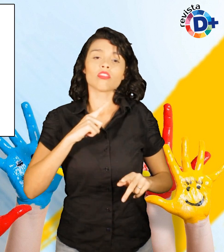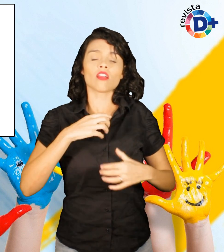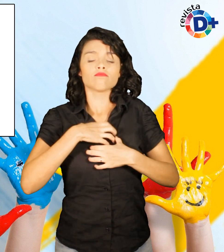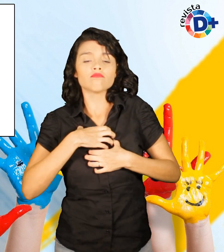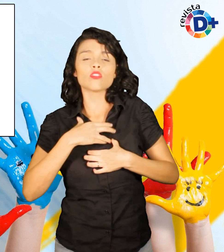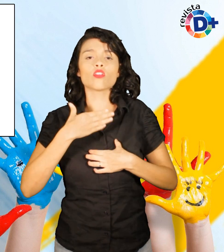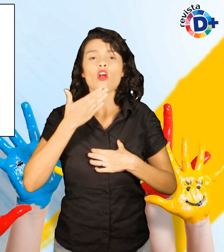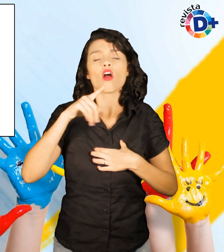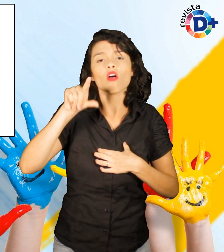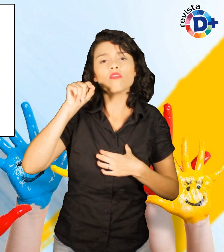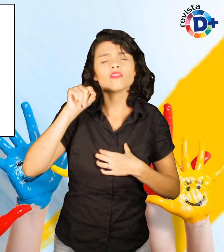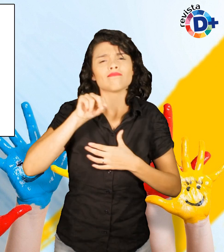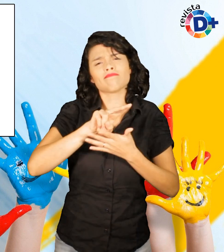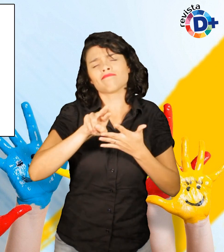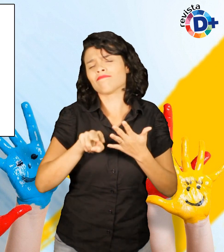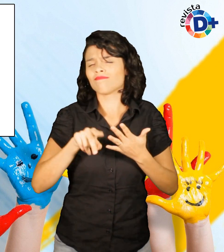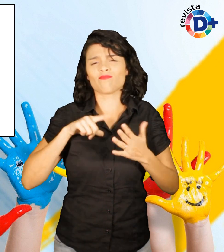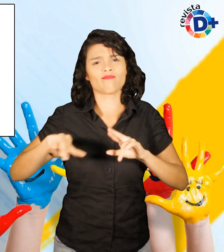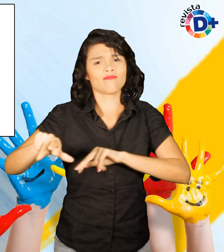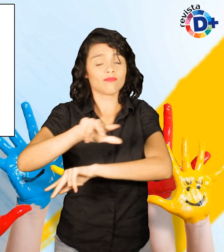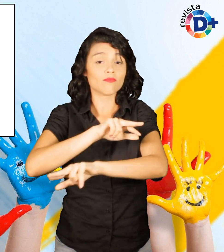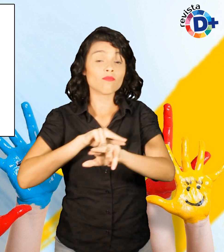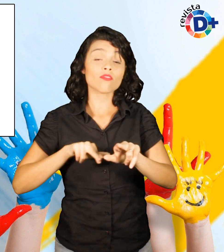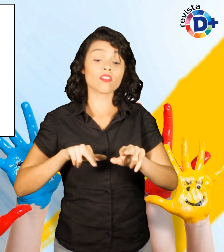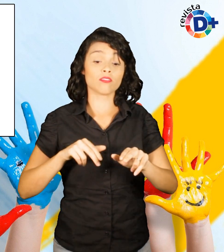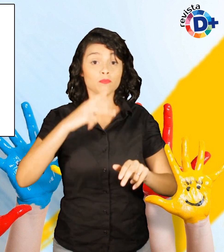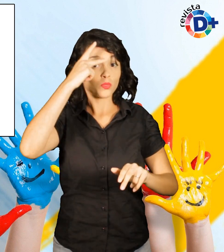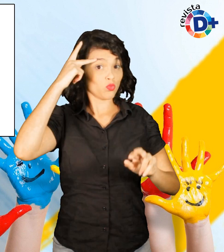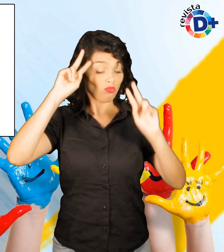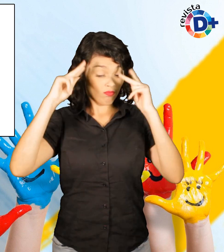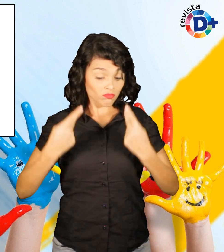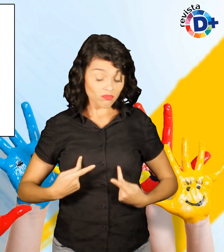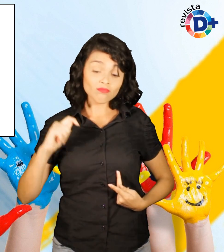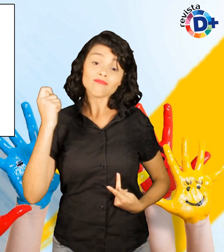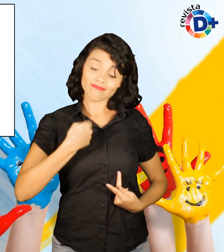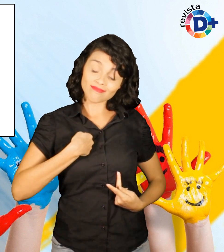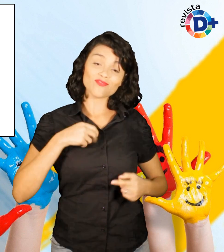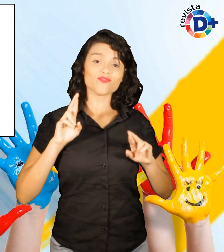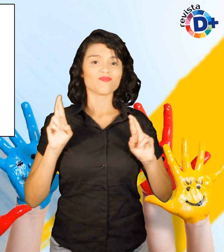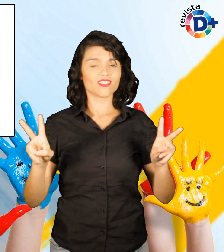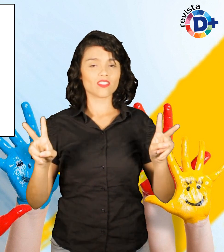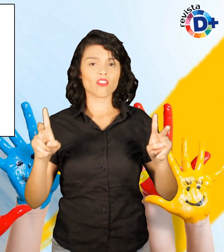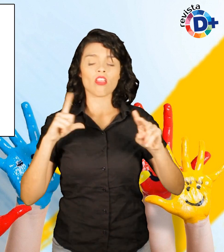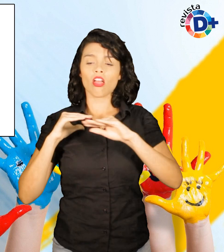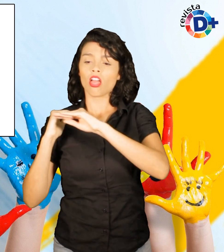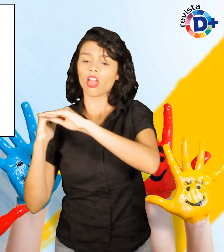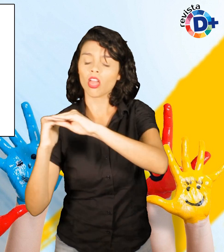temperamentos e gostos. A essência do ser humano é ser diferente. Esse padrão de